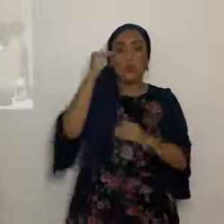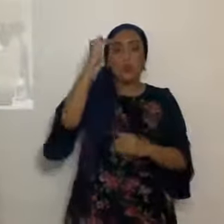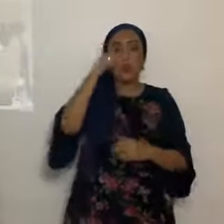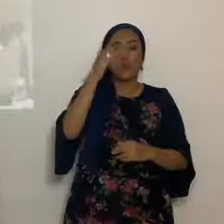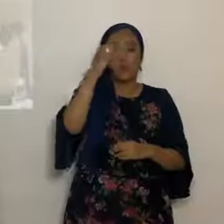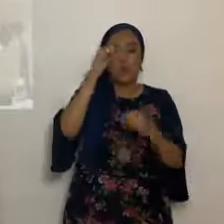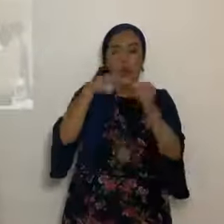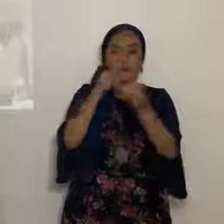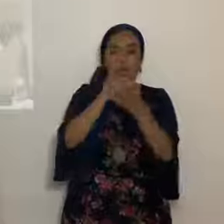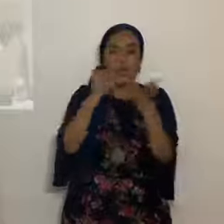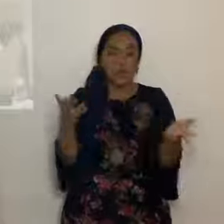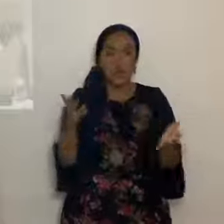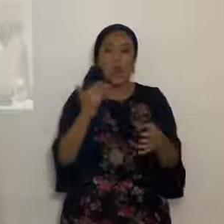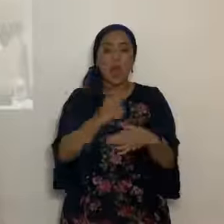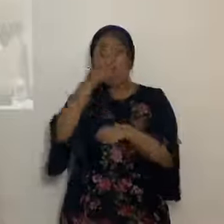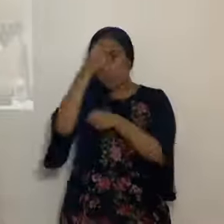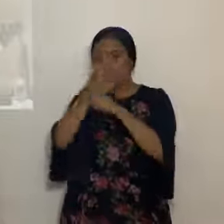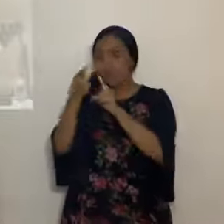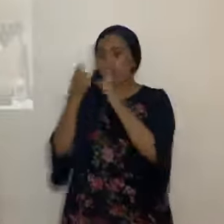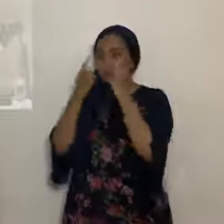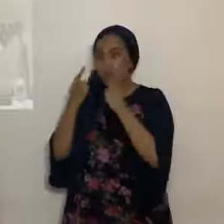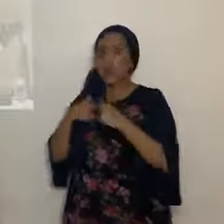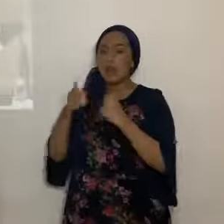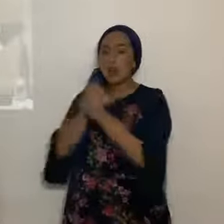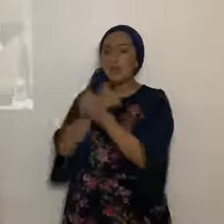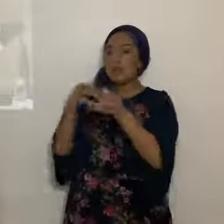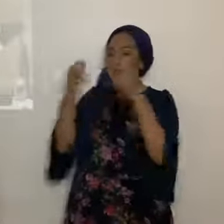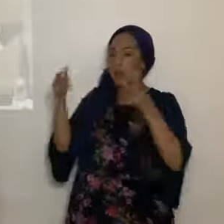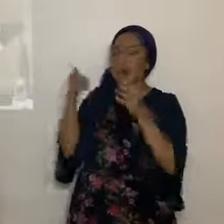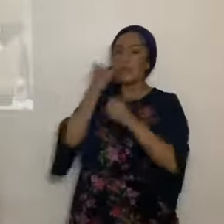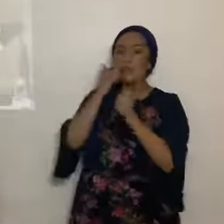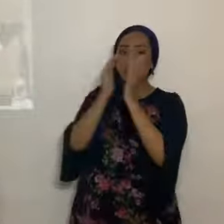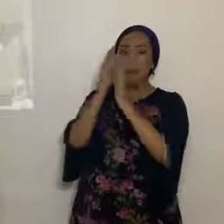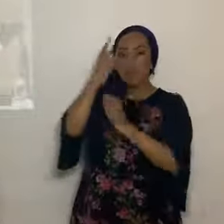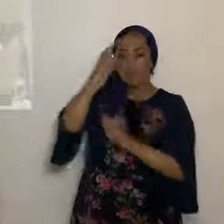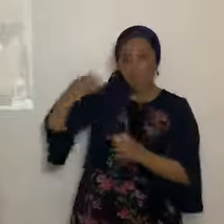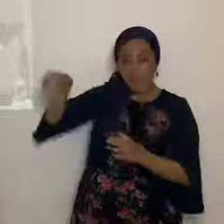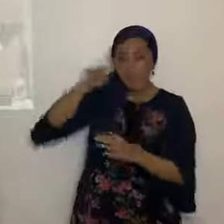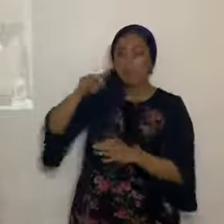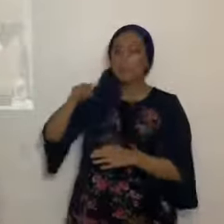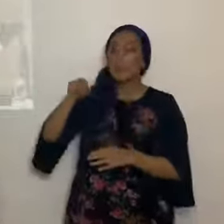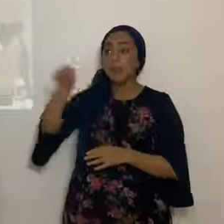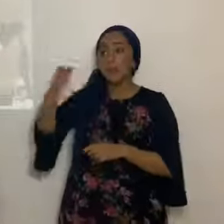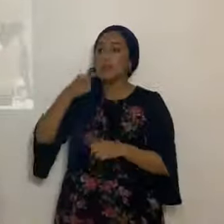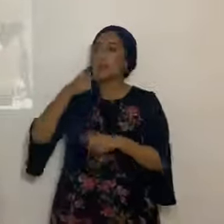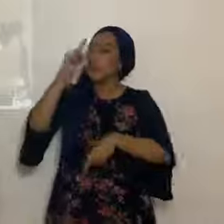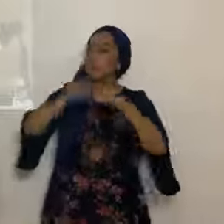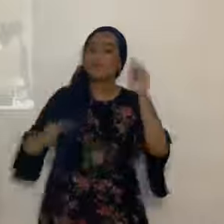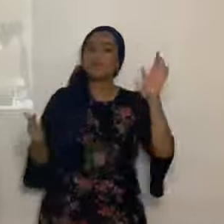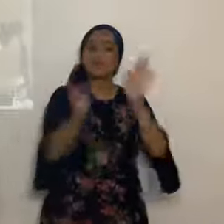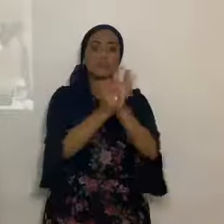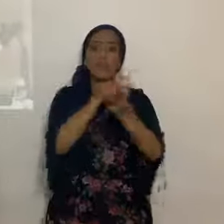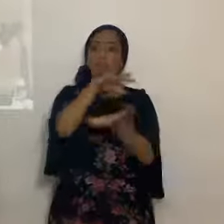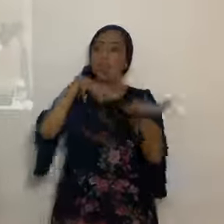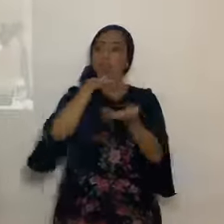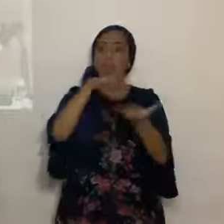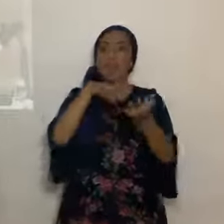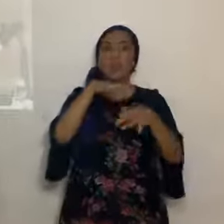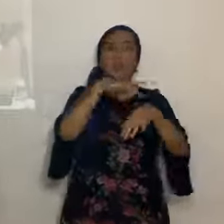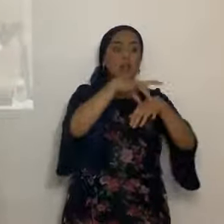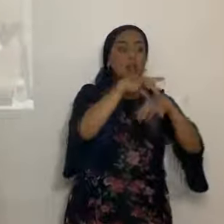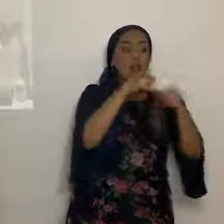esto. Sí, nuestros amados ajín, yo los amo mucho, por eso oro todos los días por la hermana Casa de Buda. Dicen, no hay que mezclar carne con leche. Es